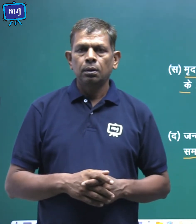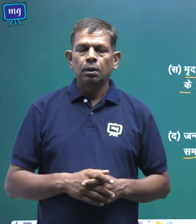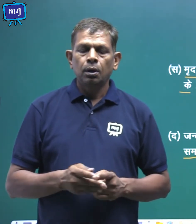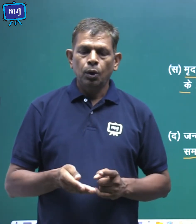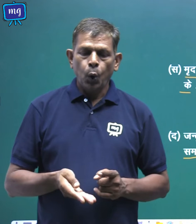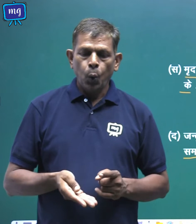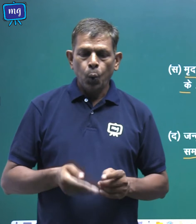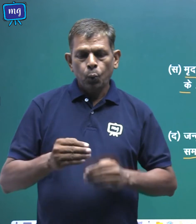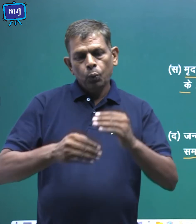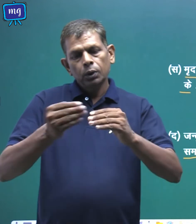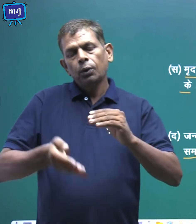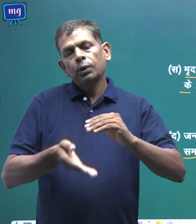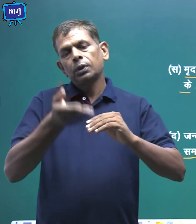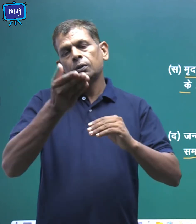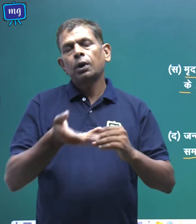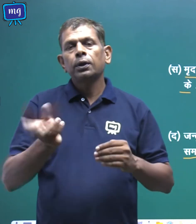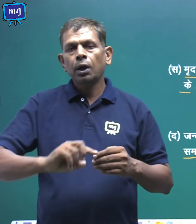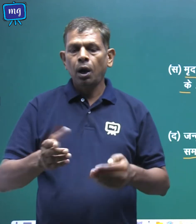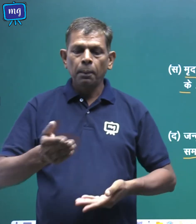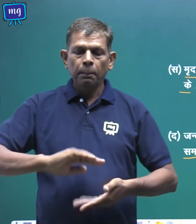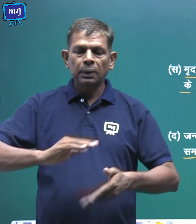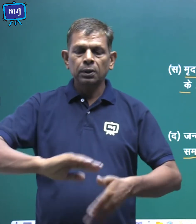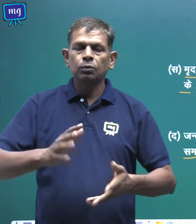वृद्धि द्वारा या प्रजनन द्वारा।